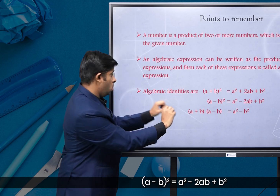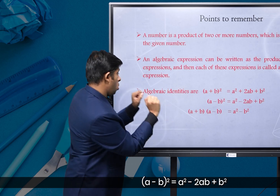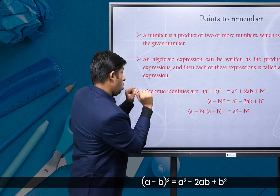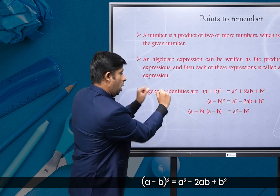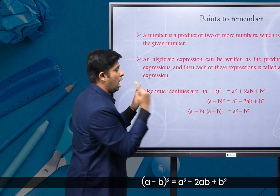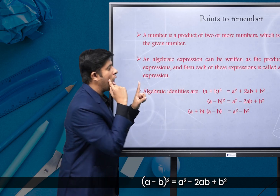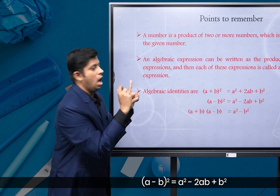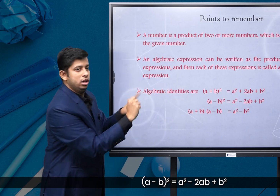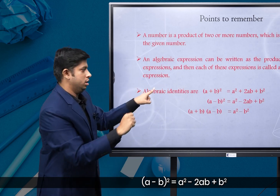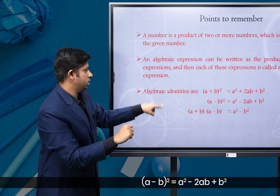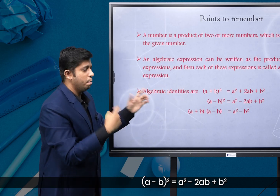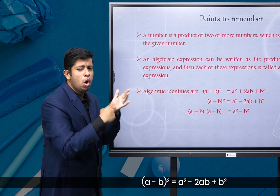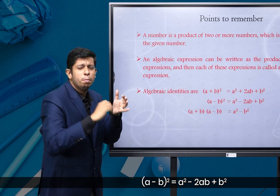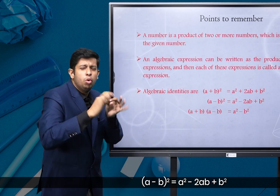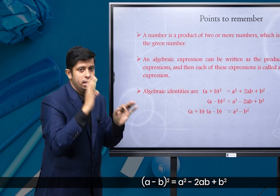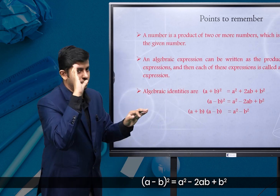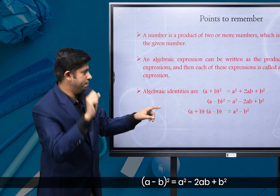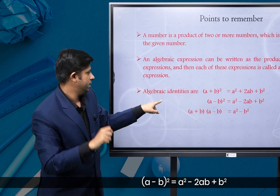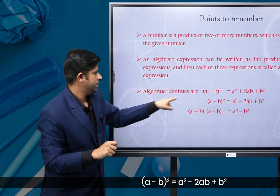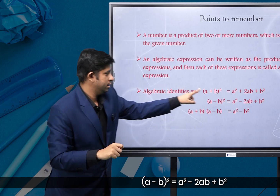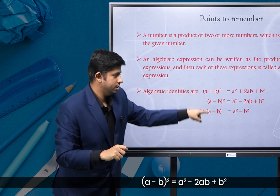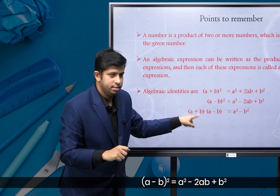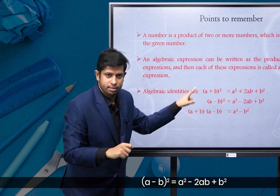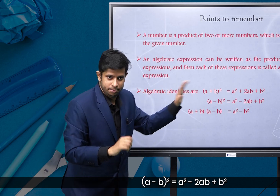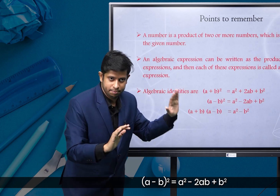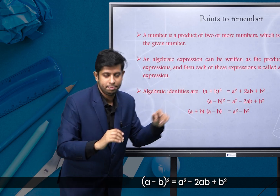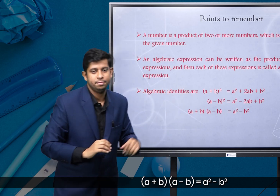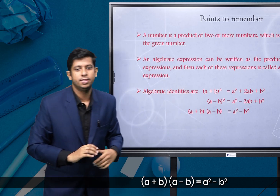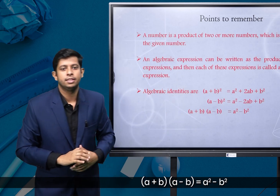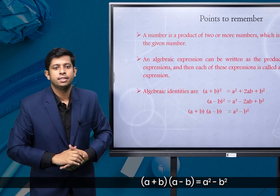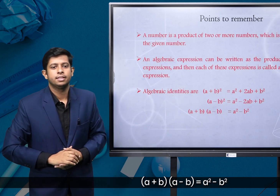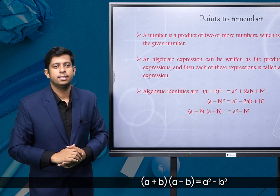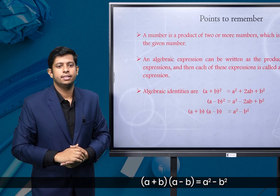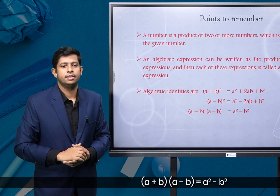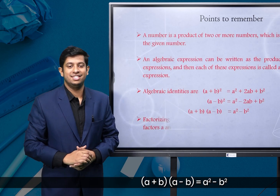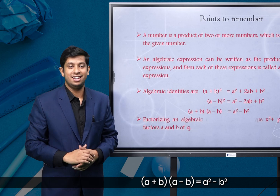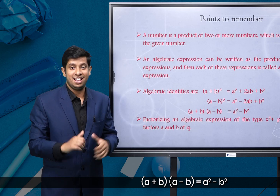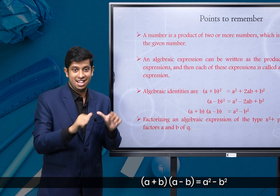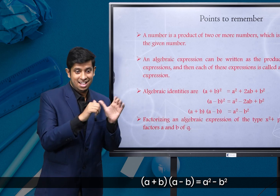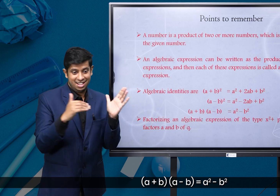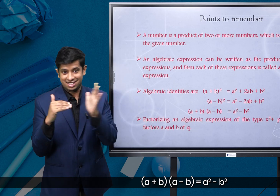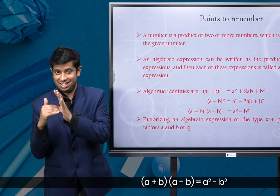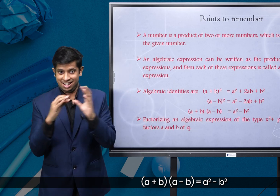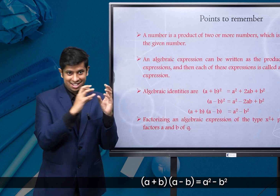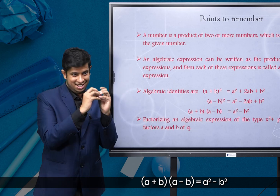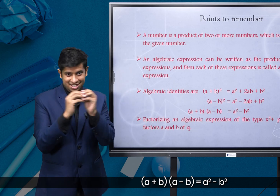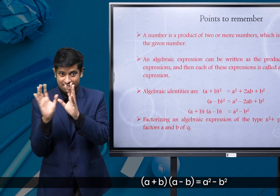वर्ग बरोबर a वर्ग वजा 2ab अधिक b चा वर्ग. a अधिक b एका कंसामध्ये दुसऱ्या कंसामध्ये a वजा